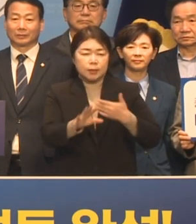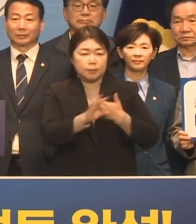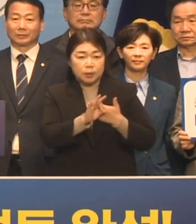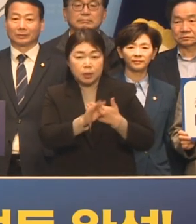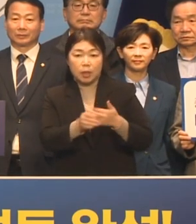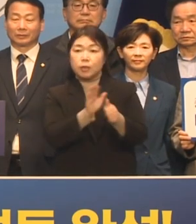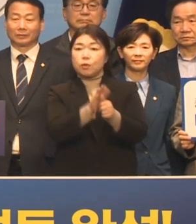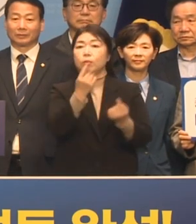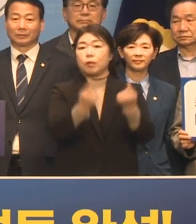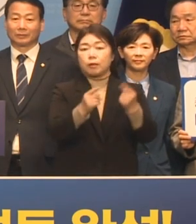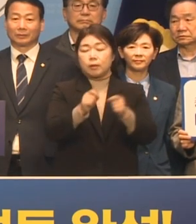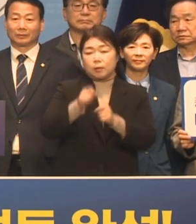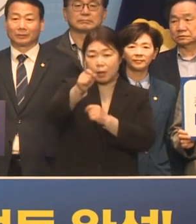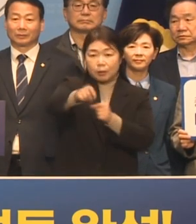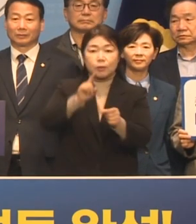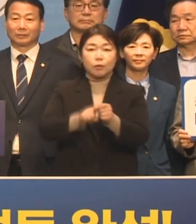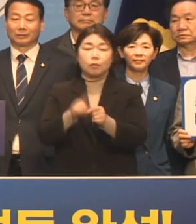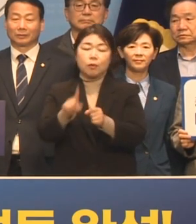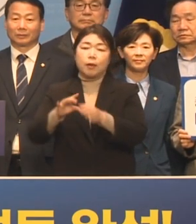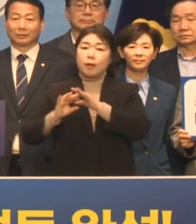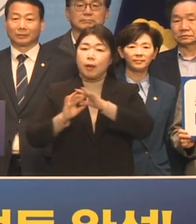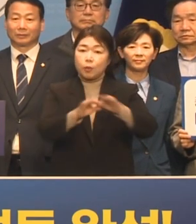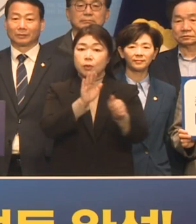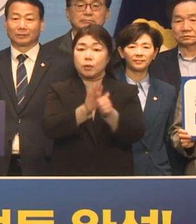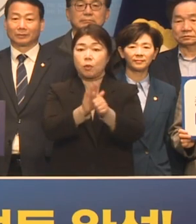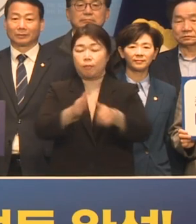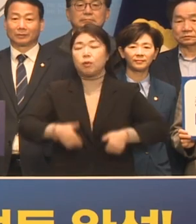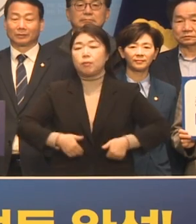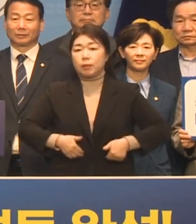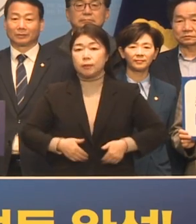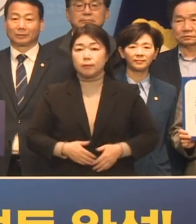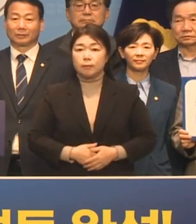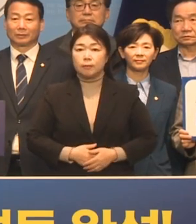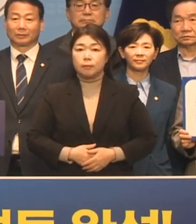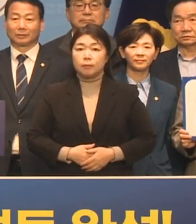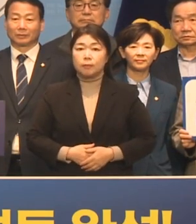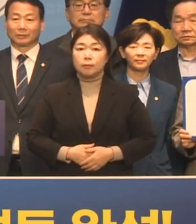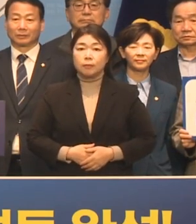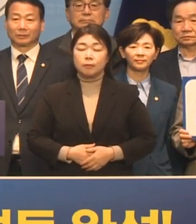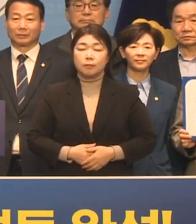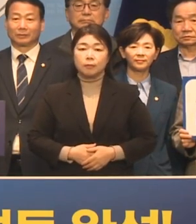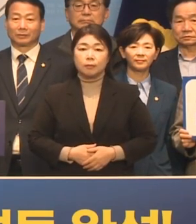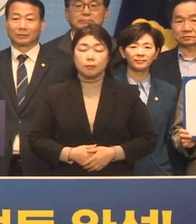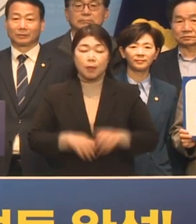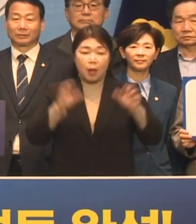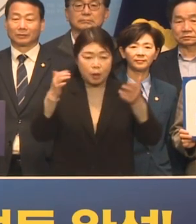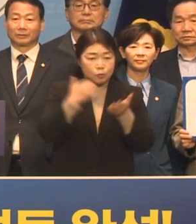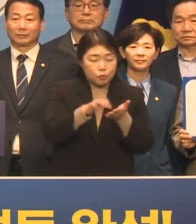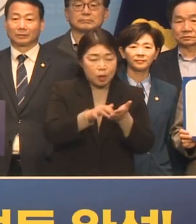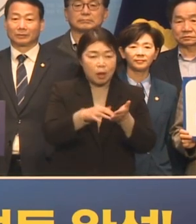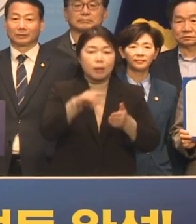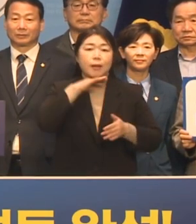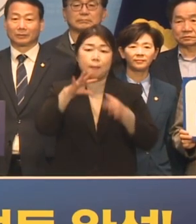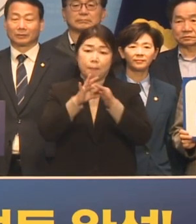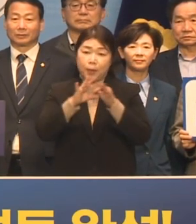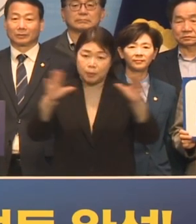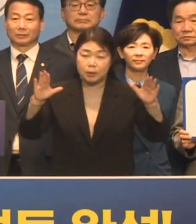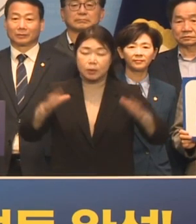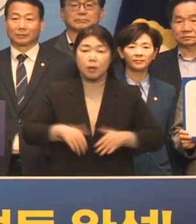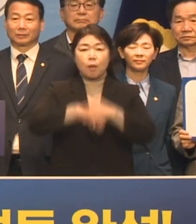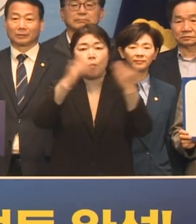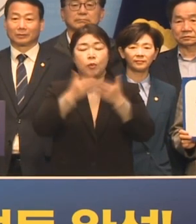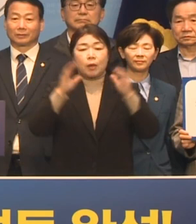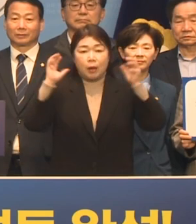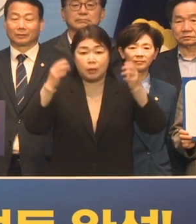지원보다는 장기적이고 꾸준한 지원이 필요합니다. 아이 숫자와 나이에 관계없이